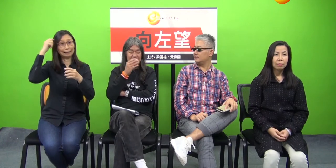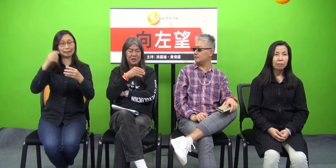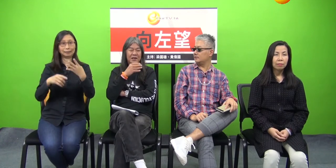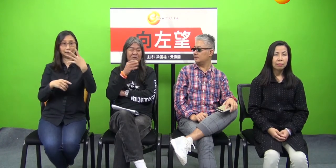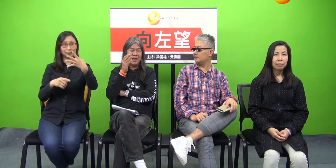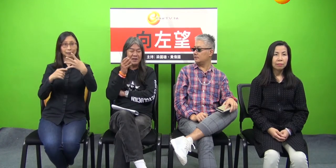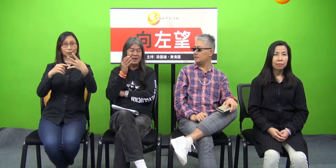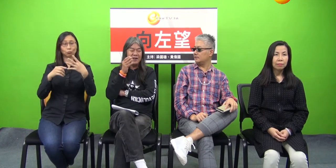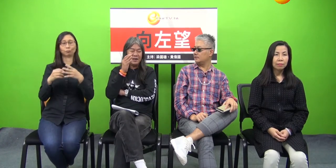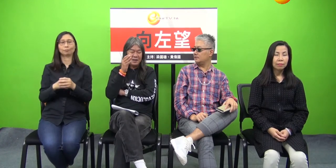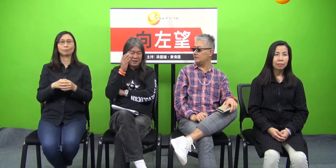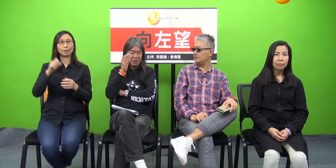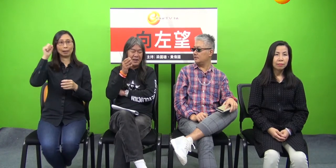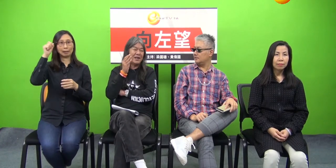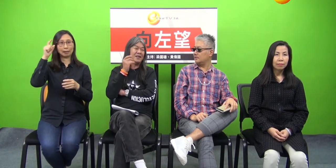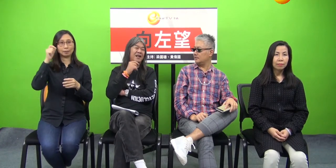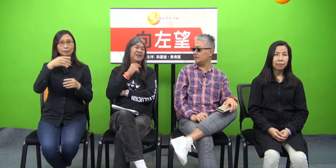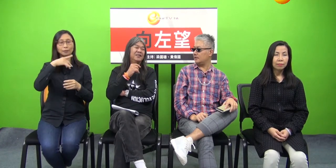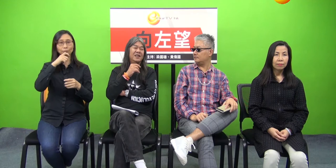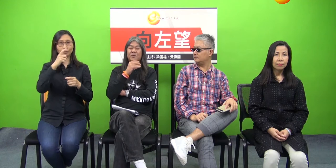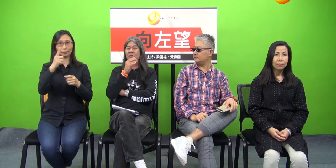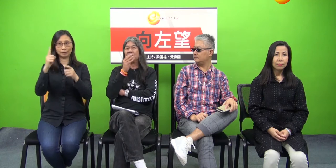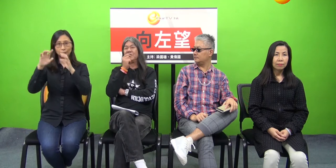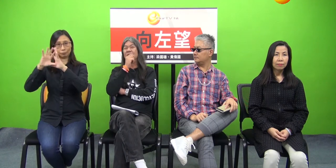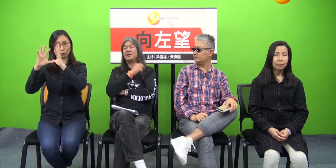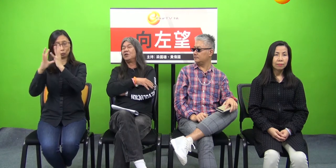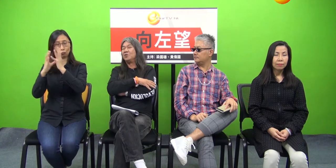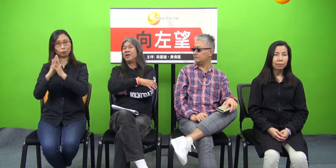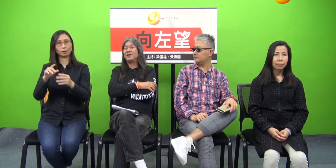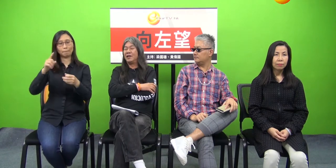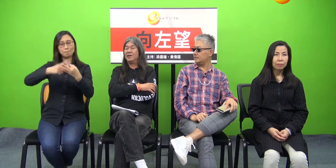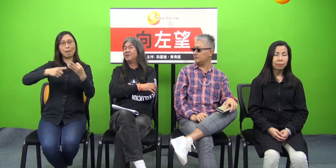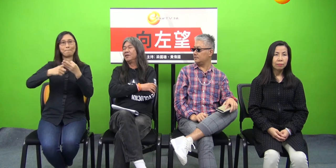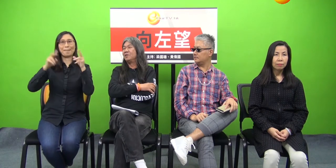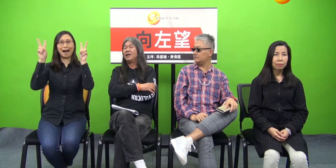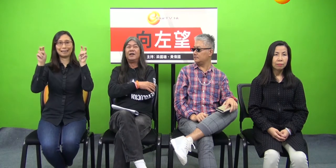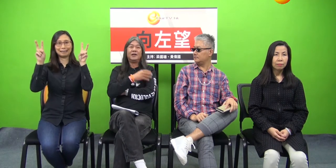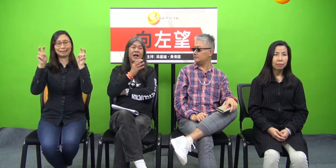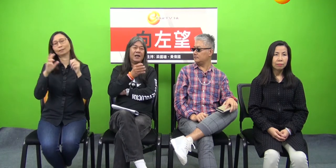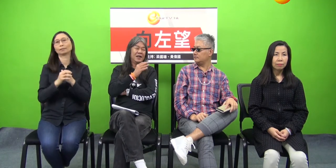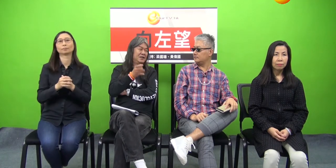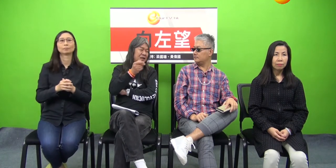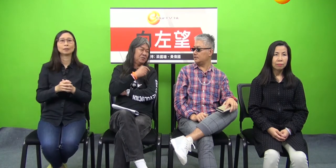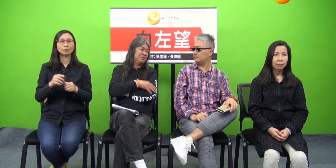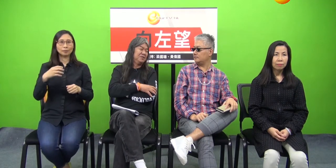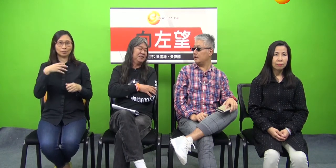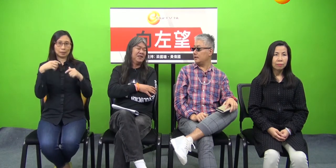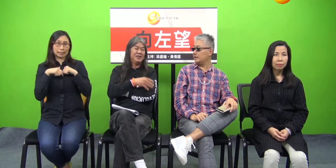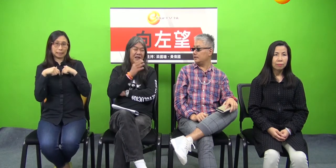四端也，尤其有四體也。咁啊，呢個孟子講咩咧？就係係咪？惻隱之心，